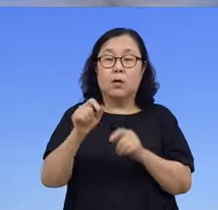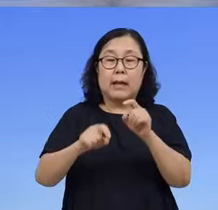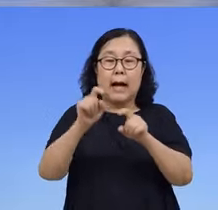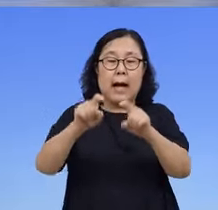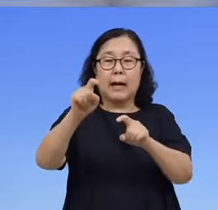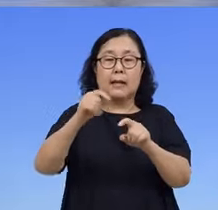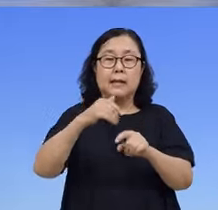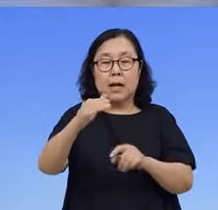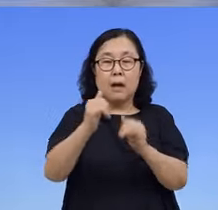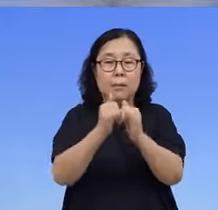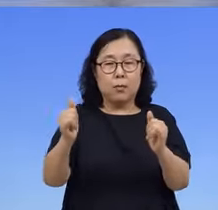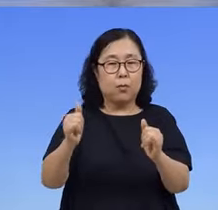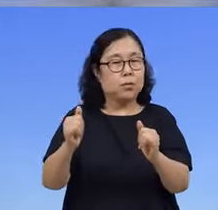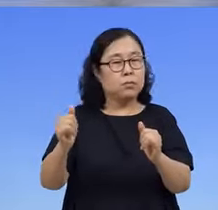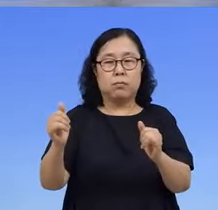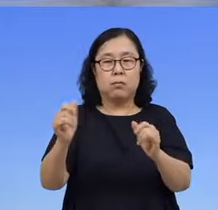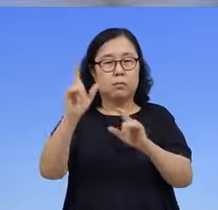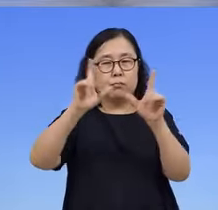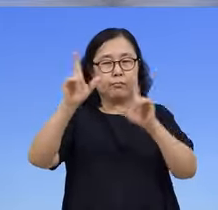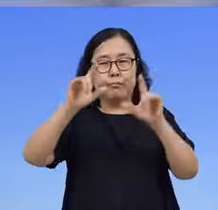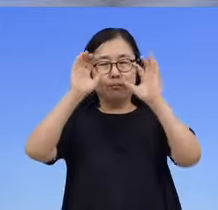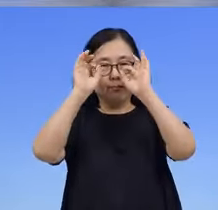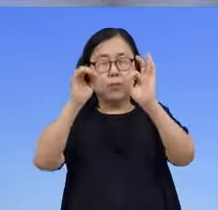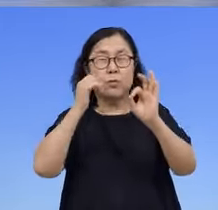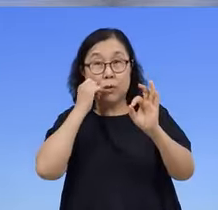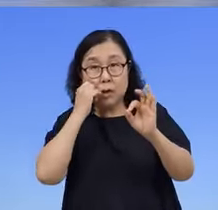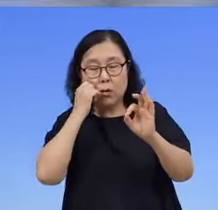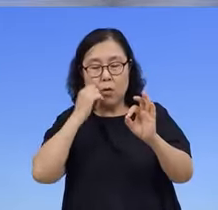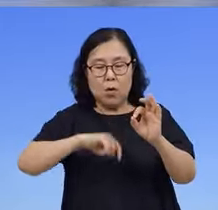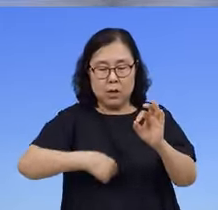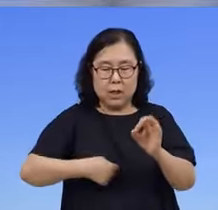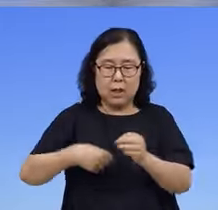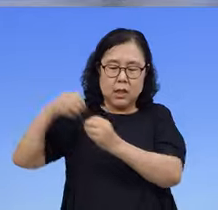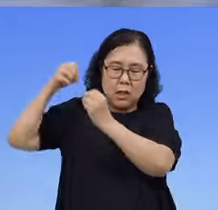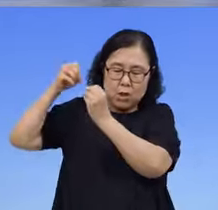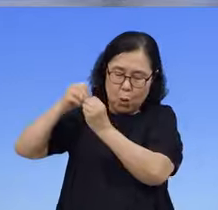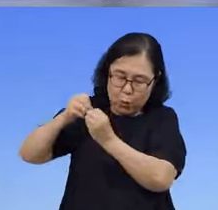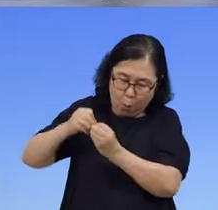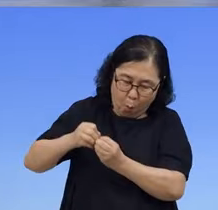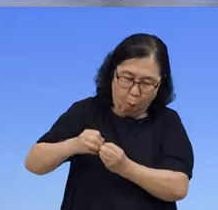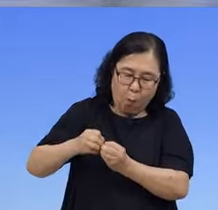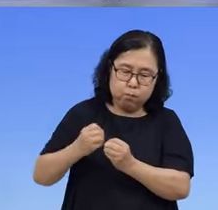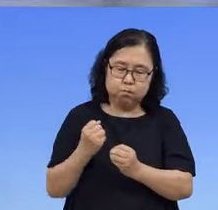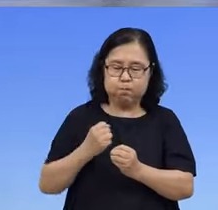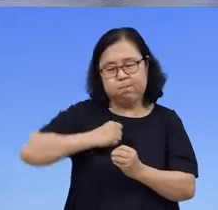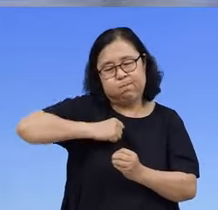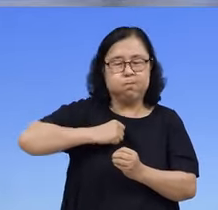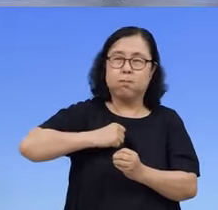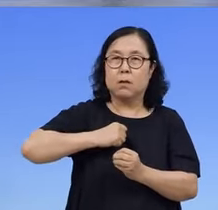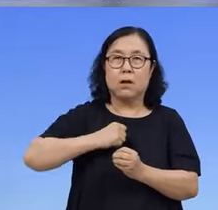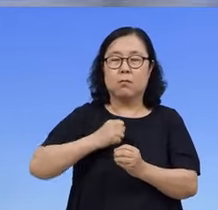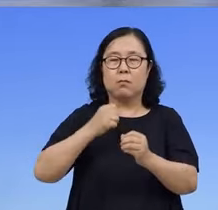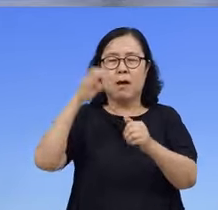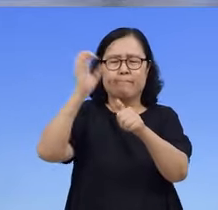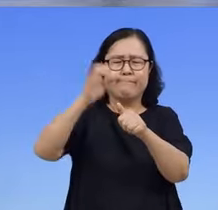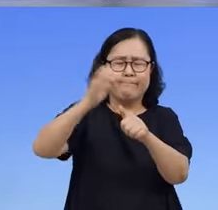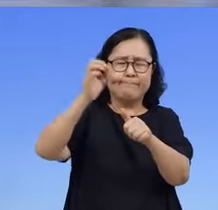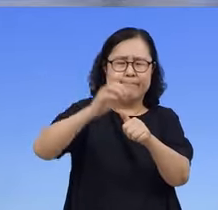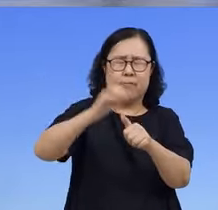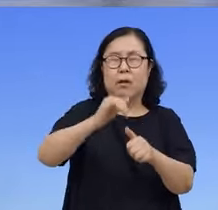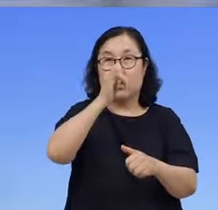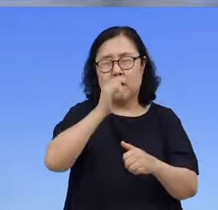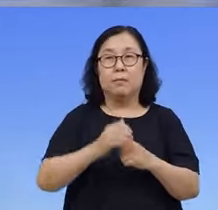사람에 대하여는 전혀 보이질 않고, 자기들이 만든 전통으로 안식일인데 네 자리를 들고 가는 게 옳지